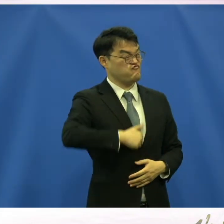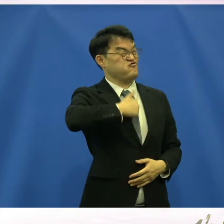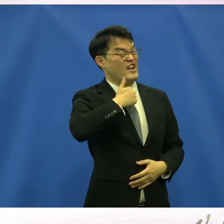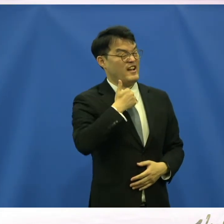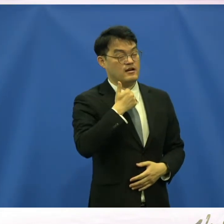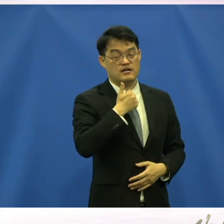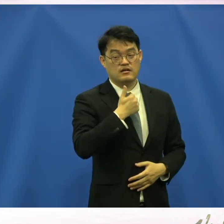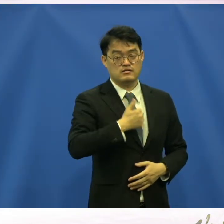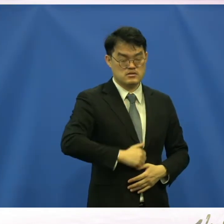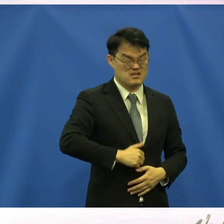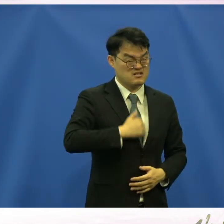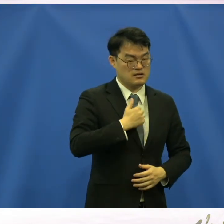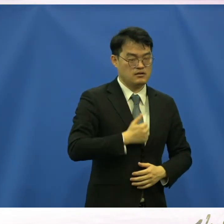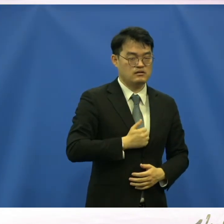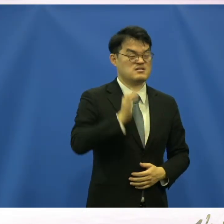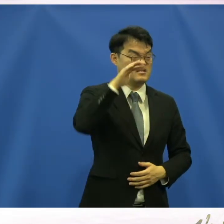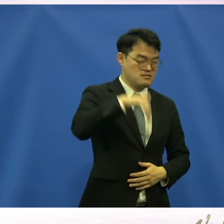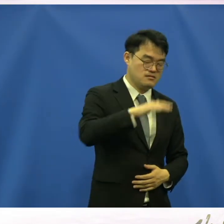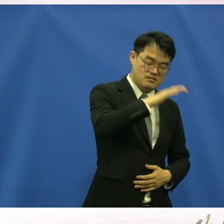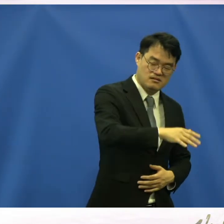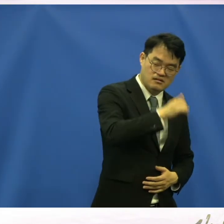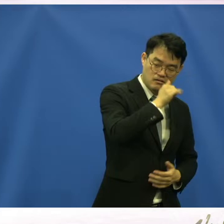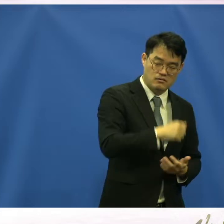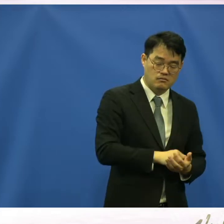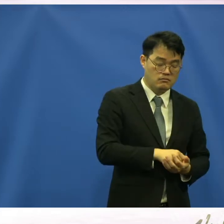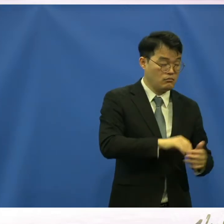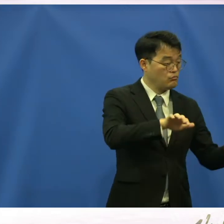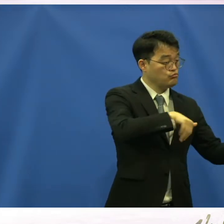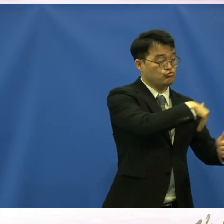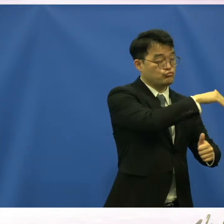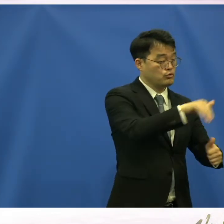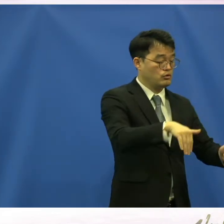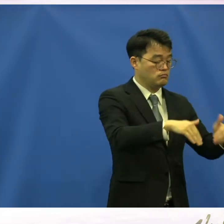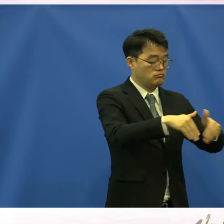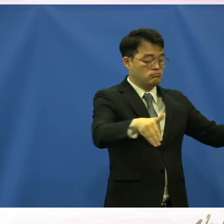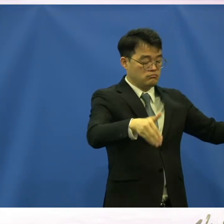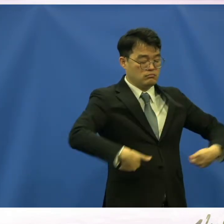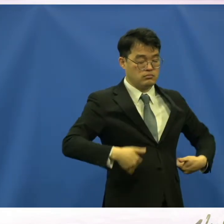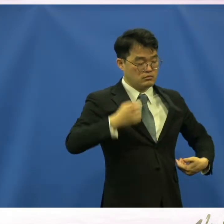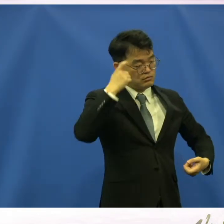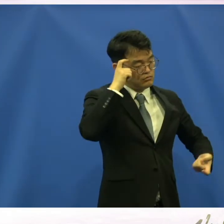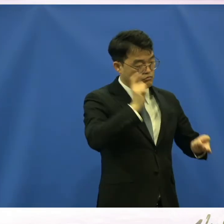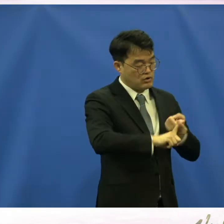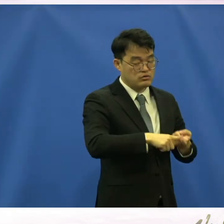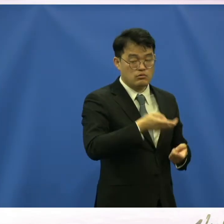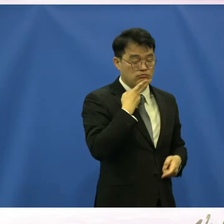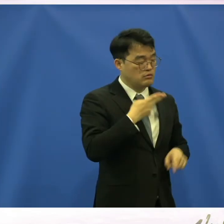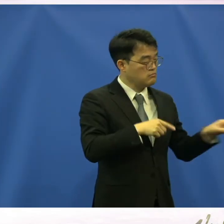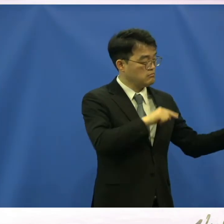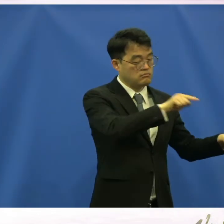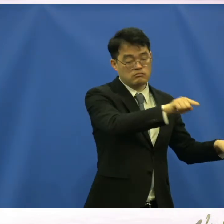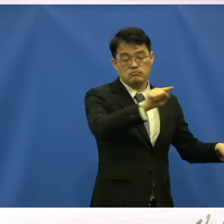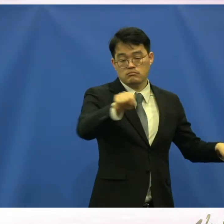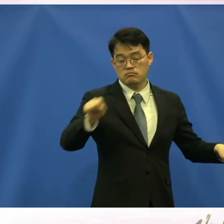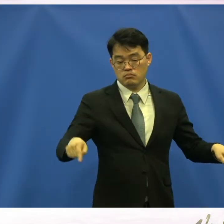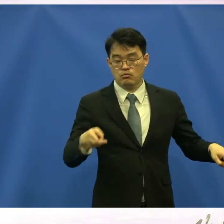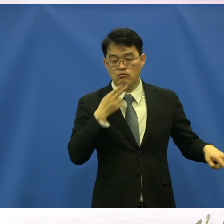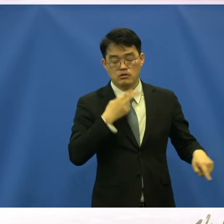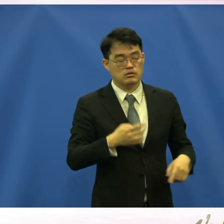주변에 어떻게 되는지를 모르고 자기 감정에만 자기가 빠져 있어. 자기의 화가 난 걸 자기 주체를